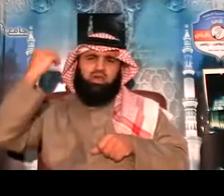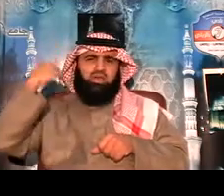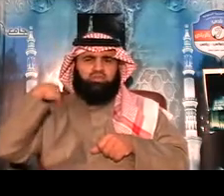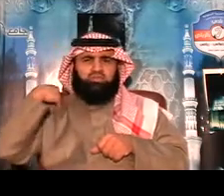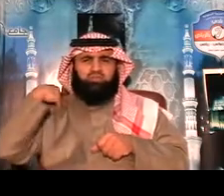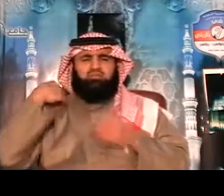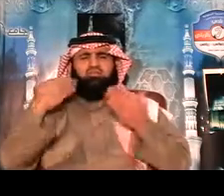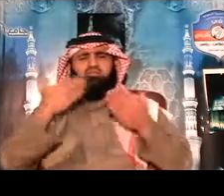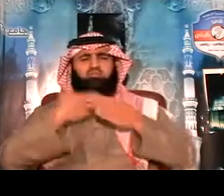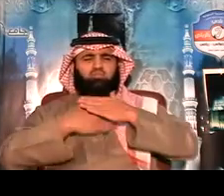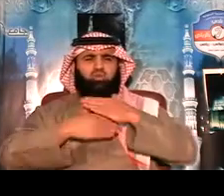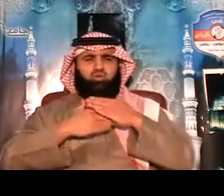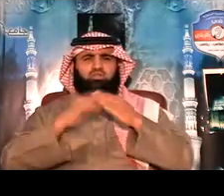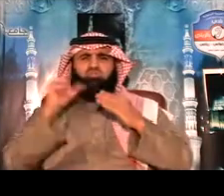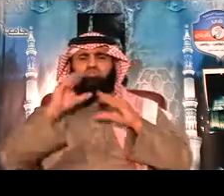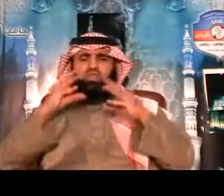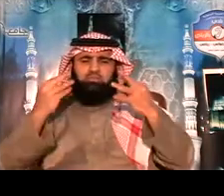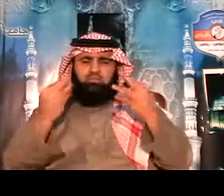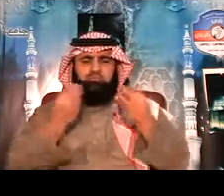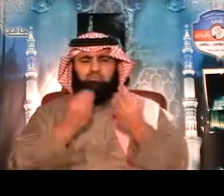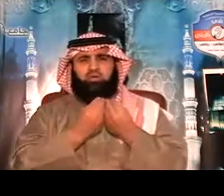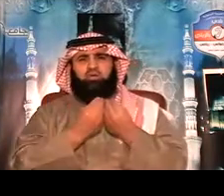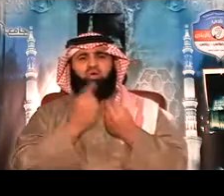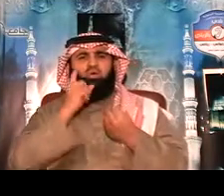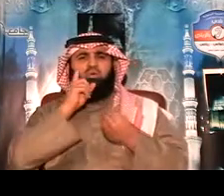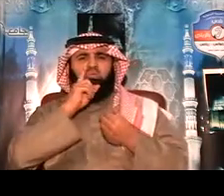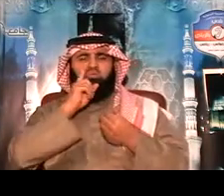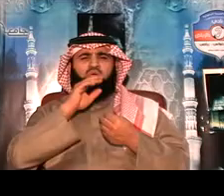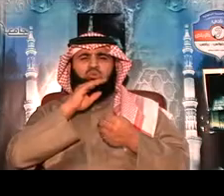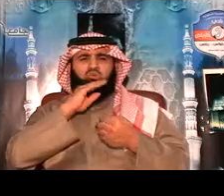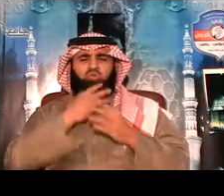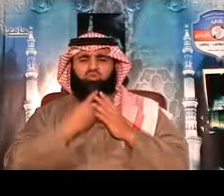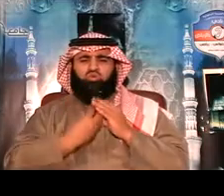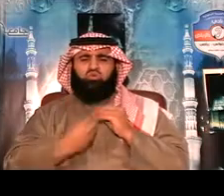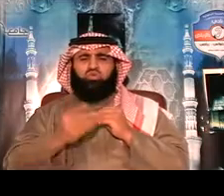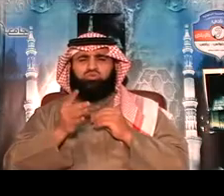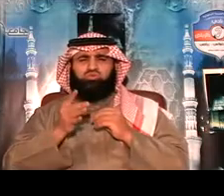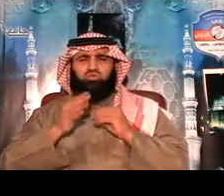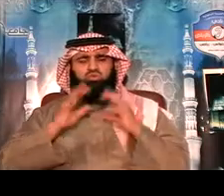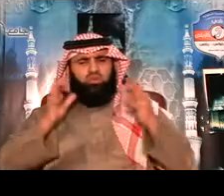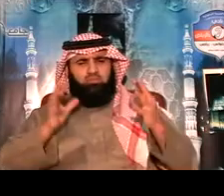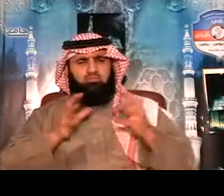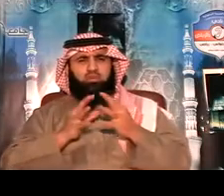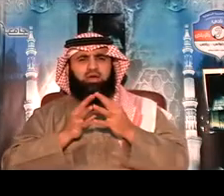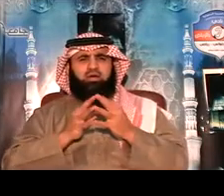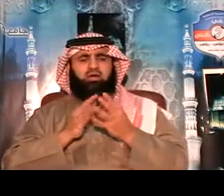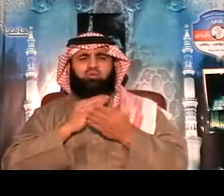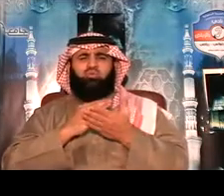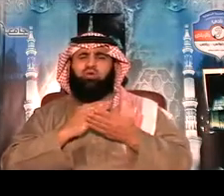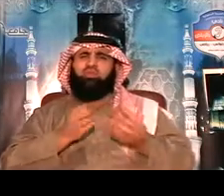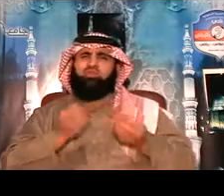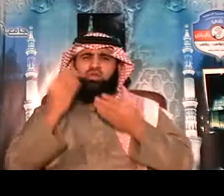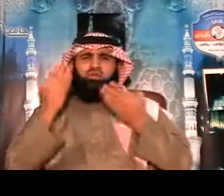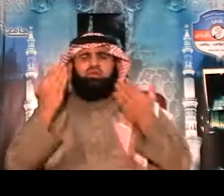وألحقنا بالصالحين، واجعلنا ووالدينا وذرياتنا وأزواجنا من ورثة النعيم. أقول ما